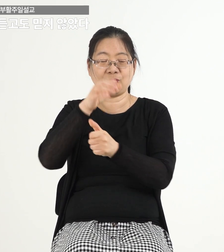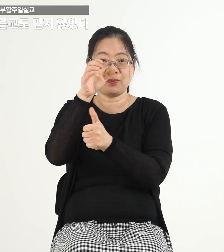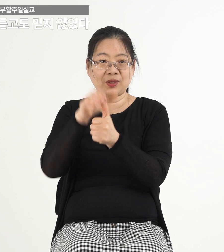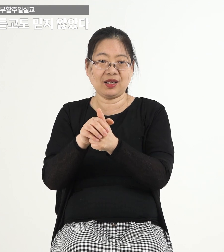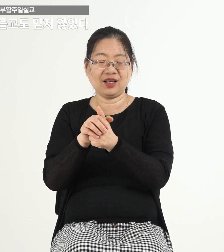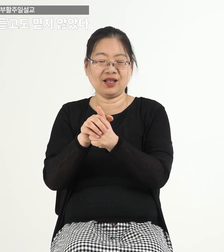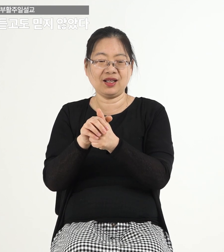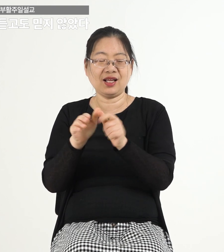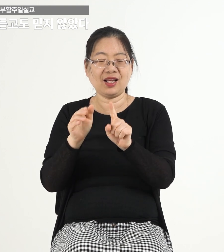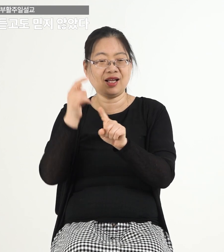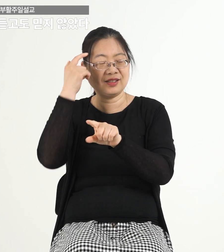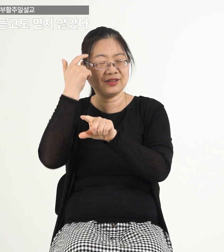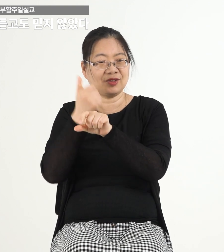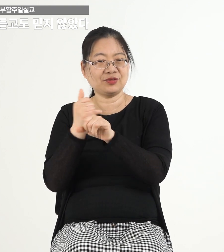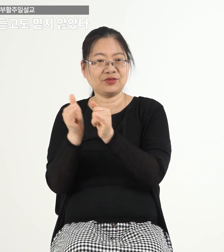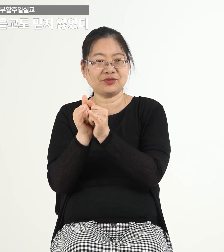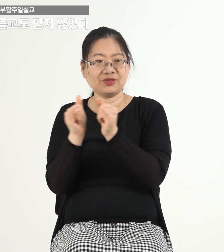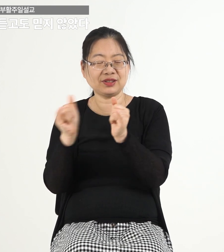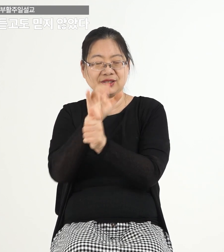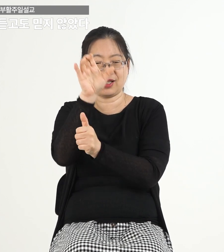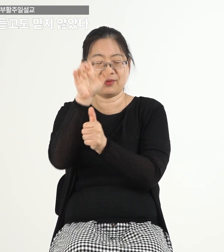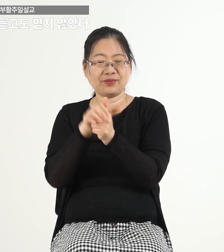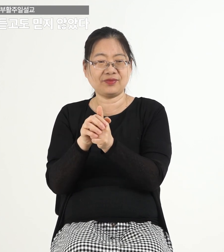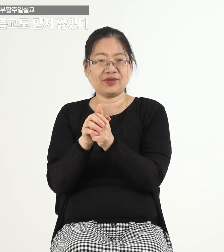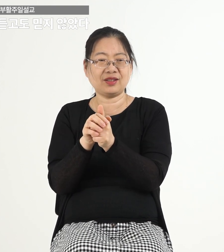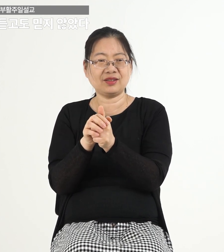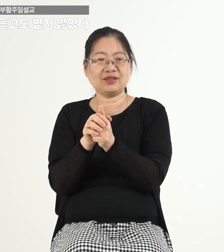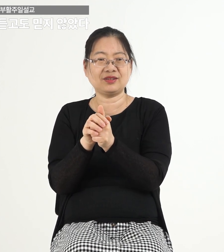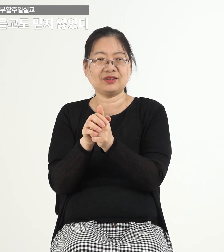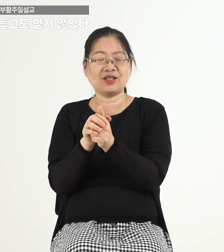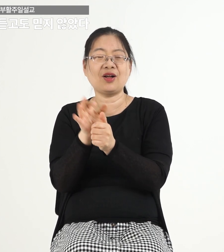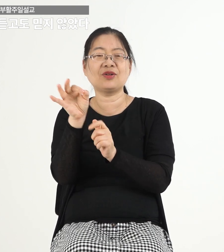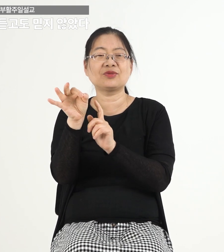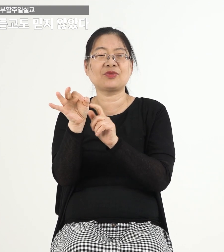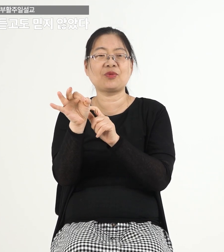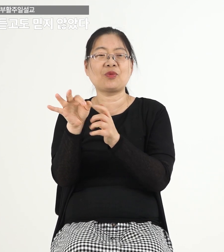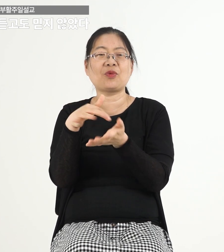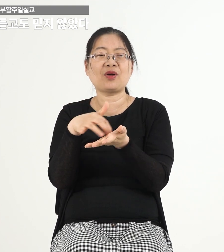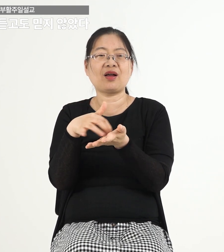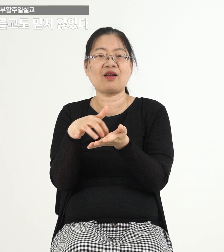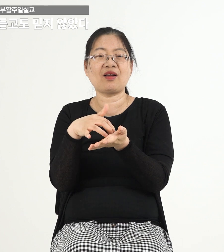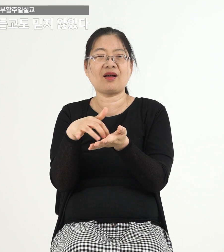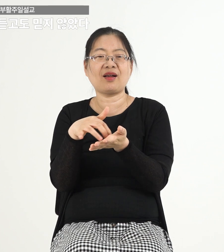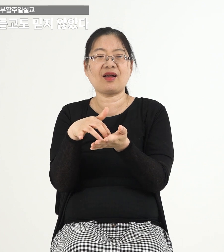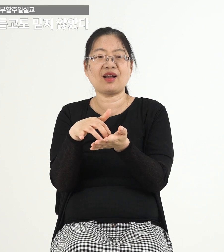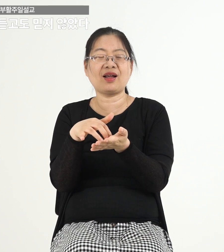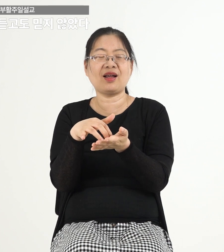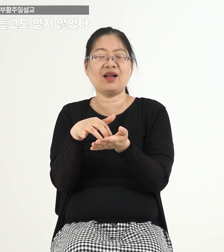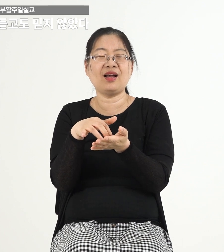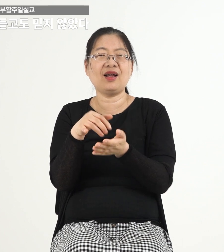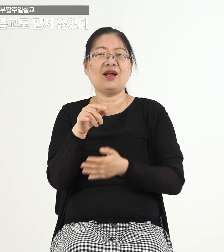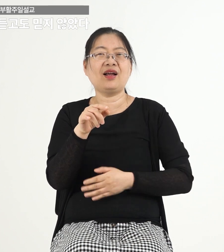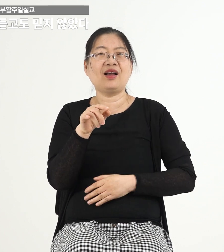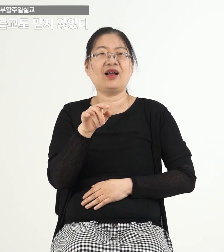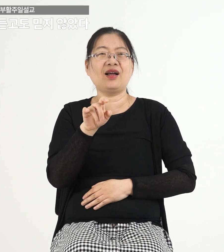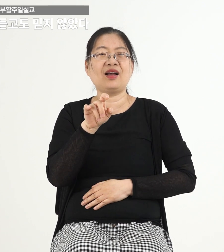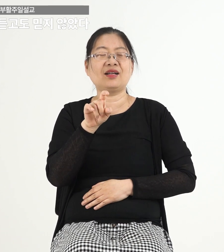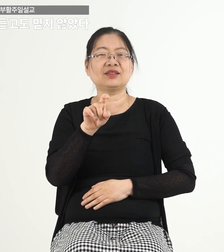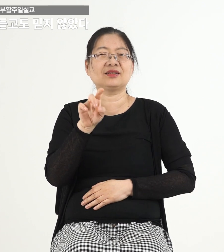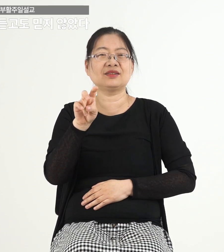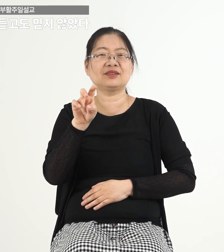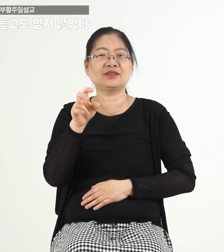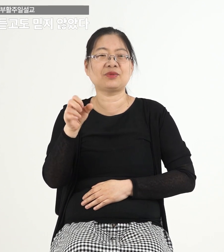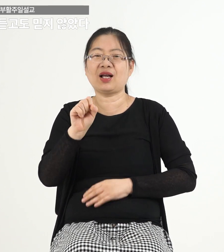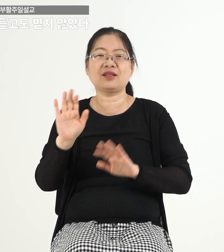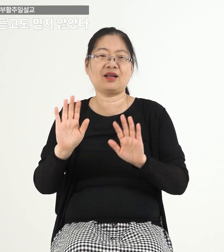보통 한 연구원이 감당하는 그 돈 액수가 1, 20억이 아니에요.